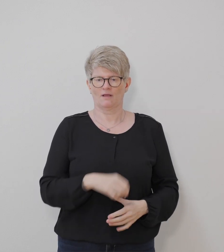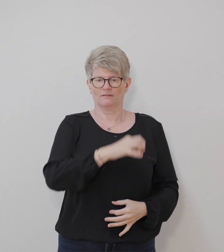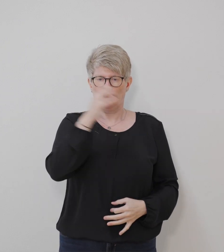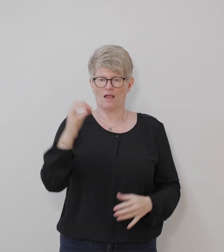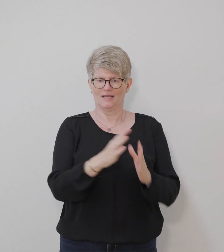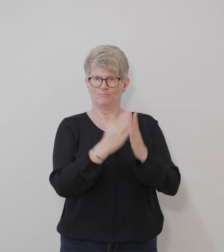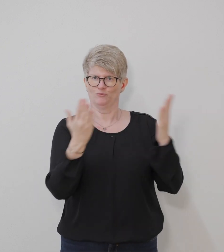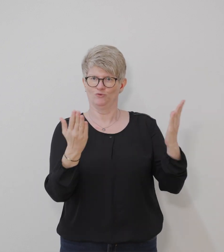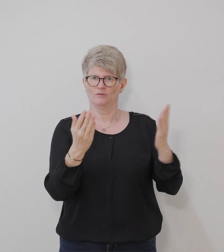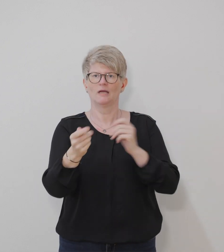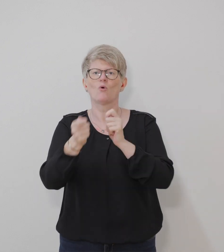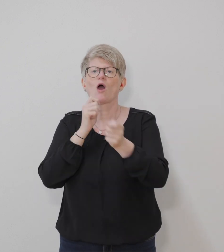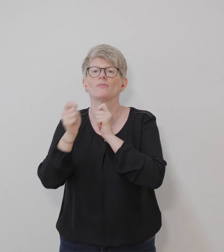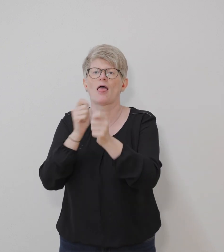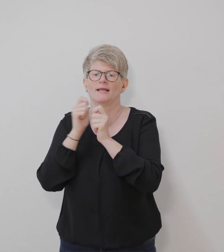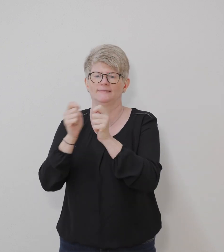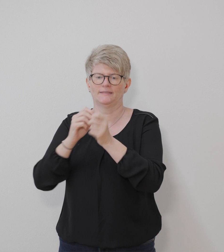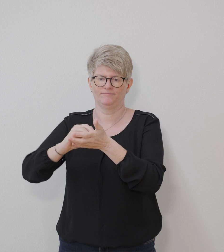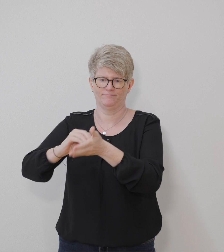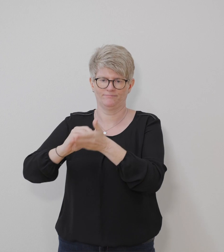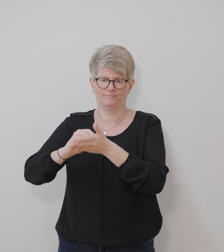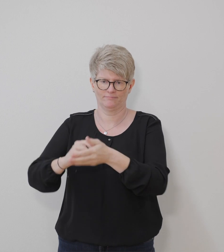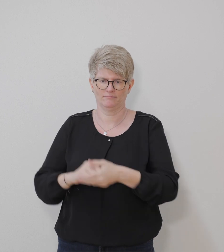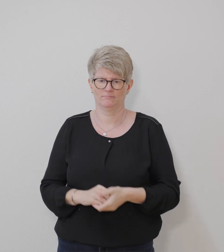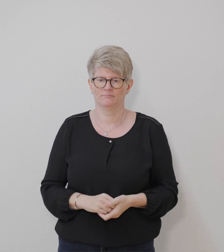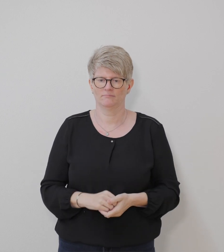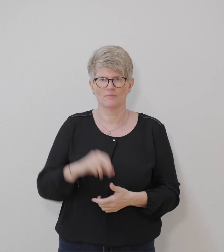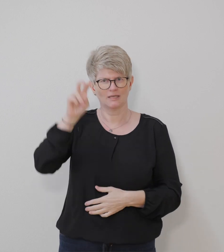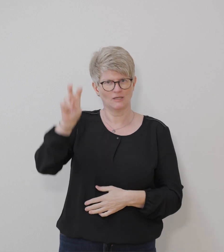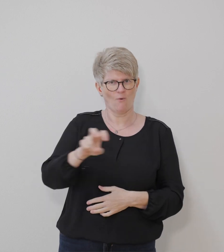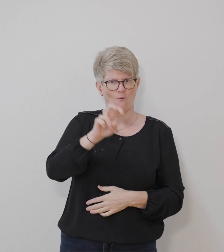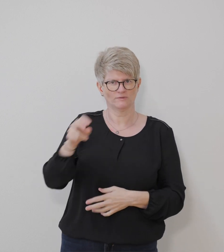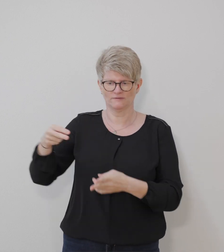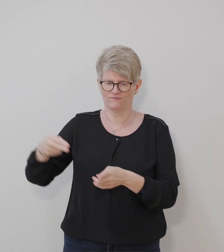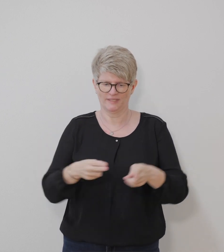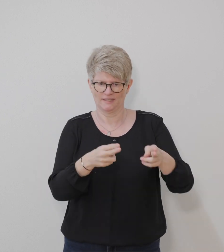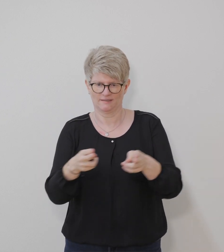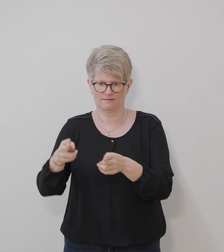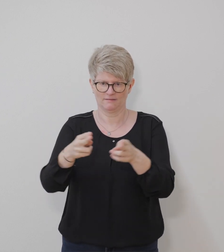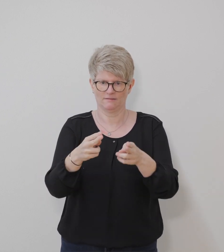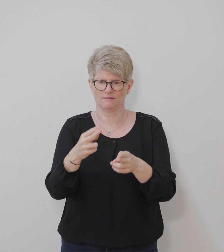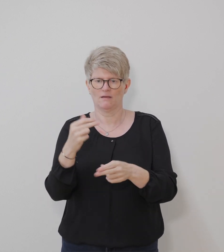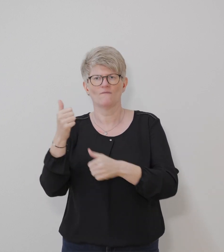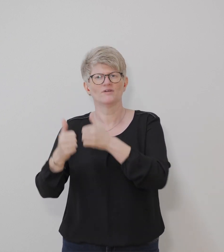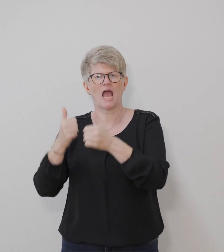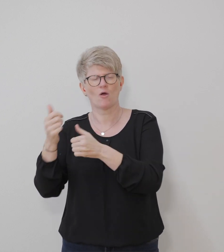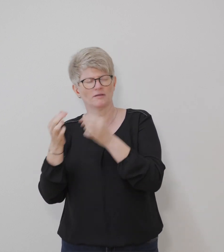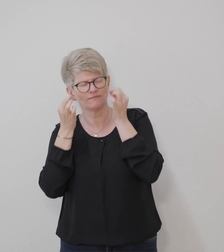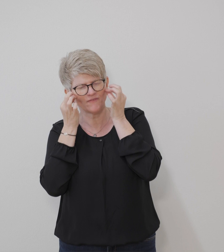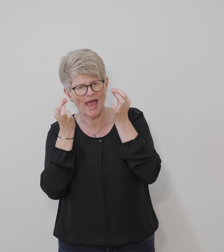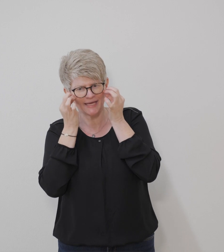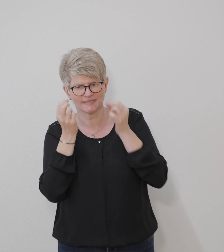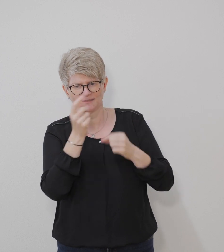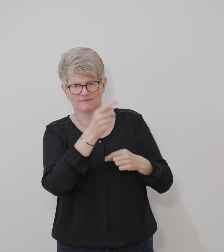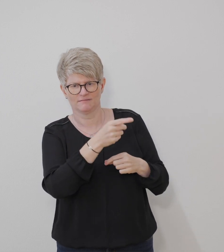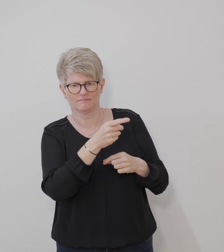Als Jesus den weinenden Frauen begegnet, ist es nicht mehr weit bis zur Kreuzigung. Angesichts des